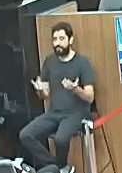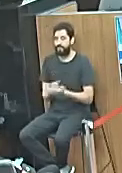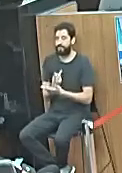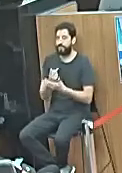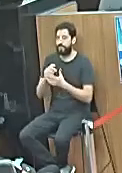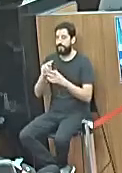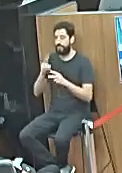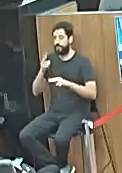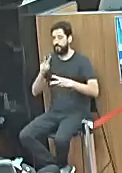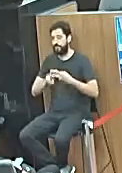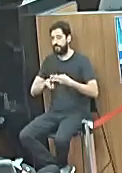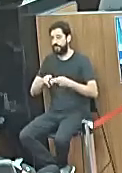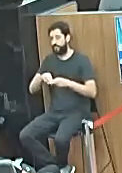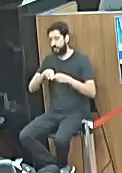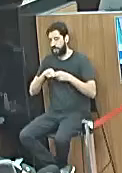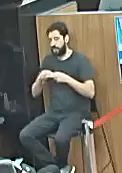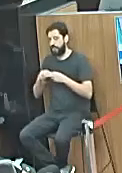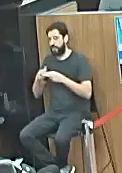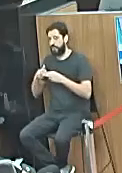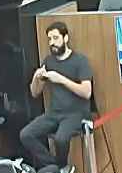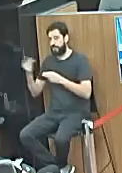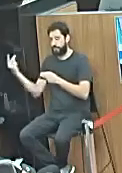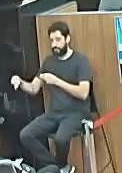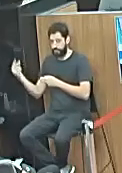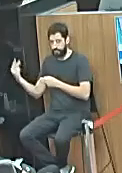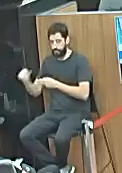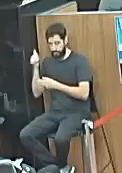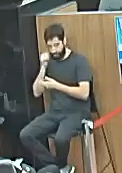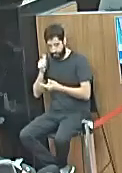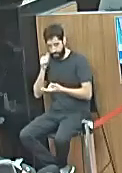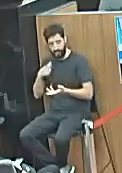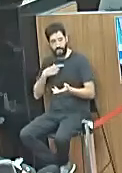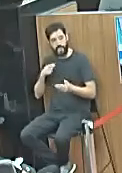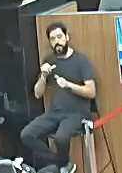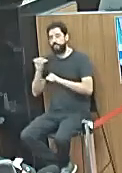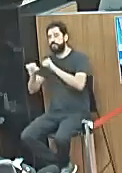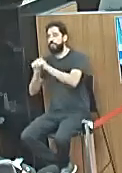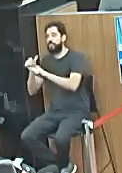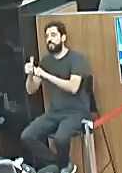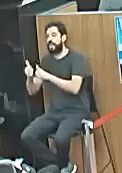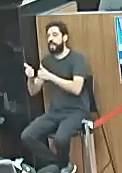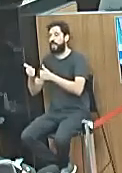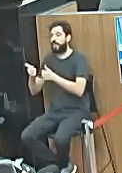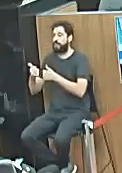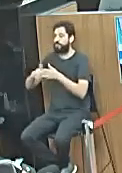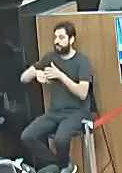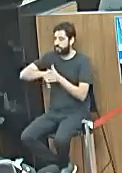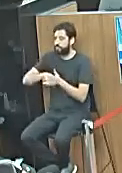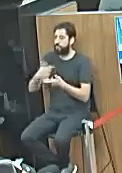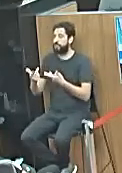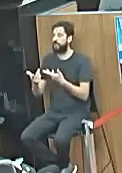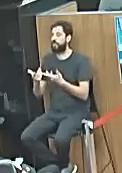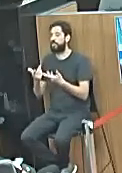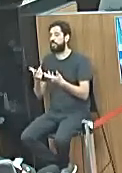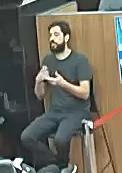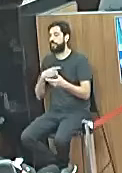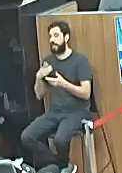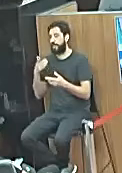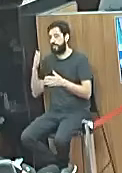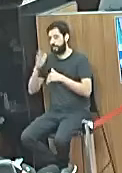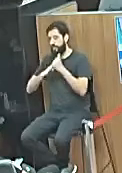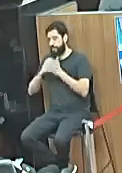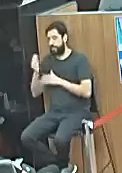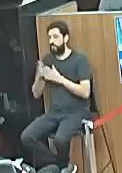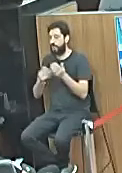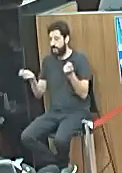do programa seapa central de acompanhamento de alternativas penais realizado por profissionais capacitados na temática